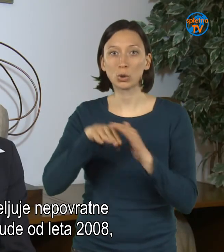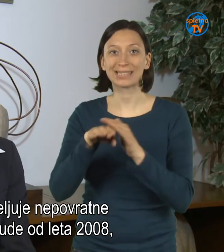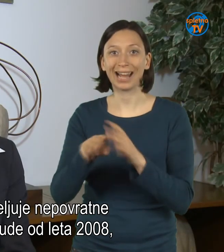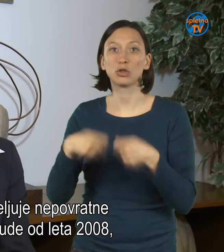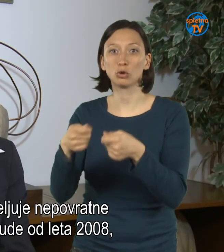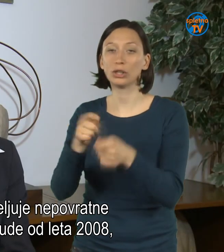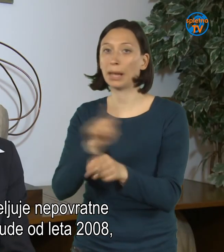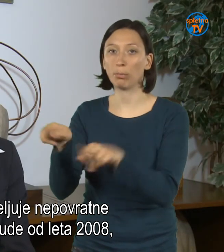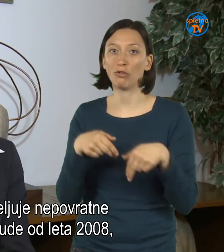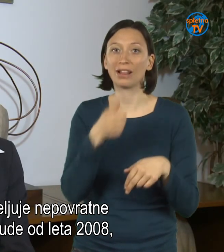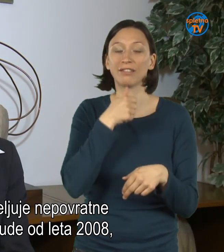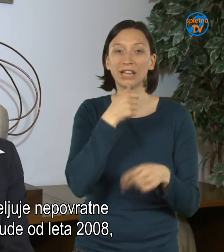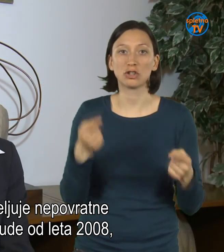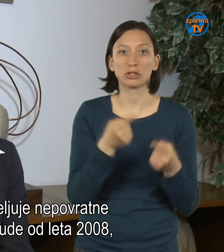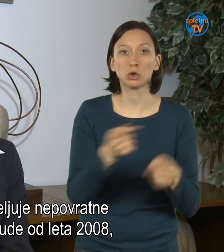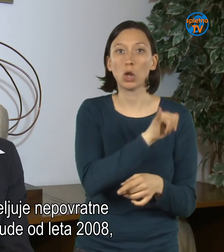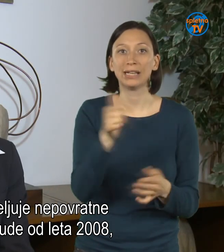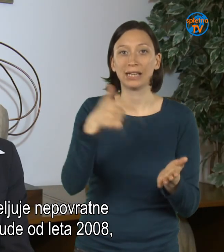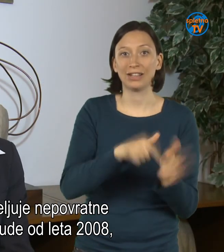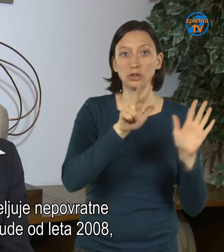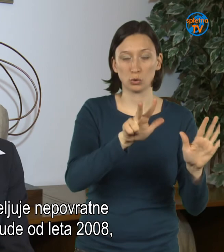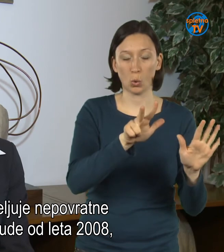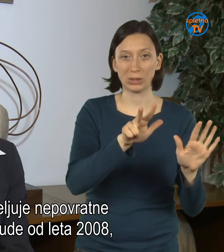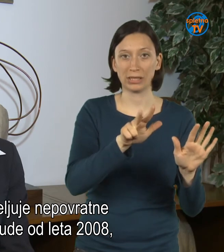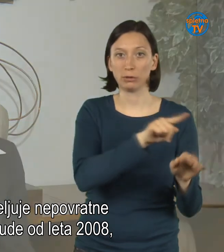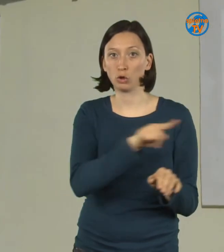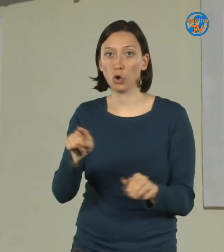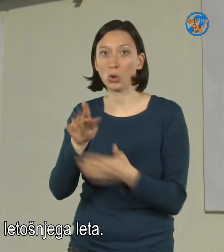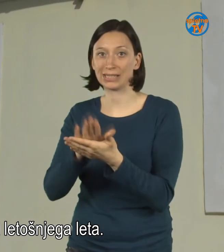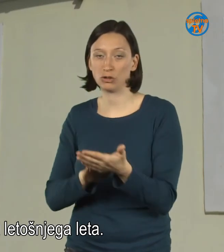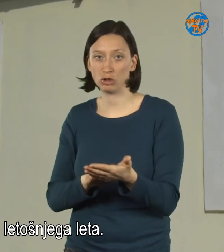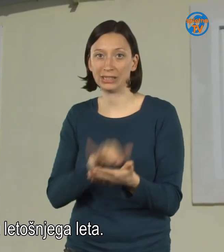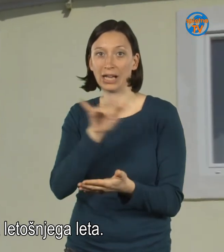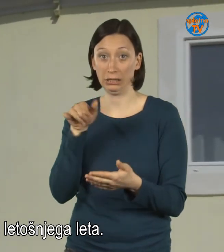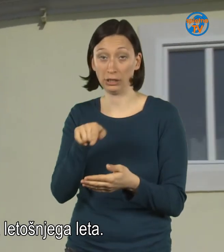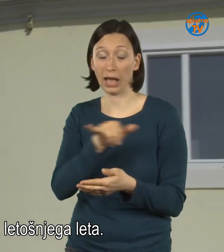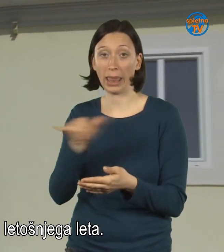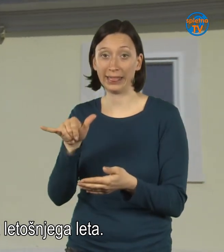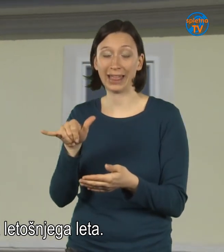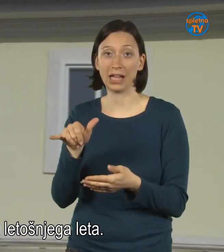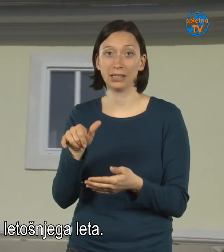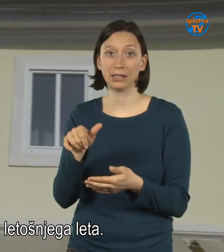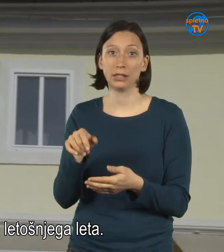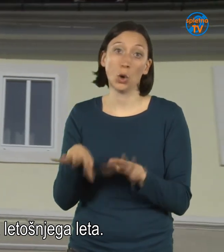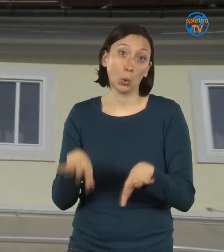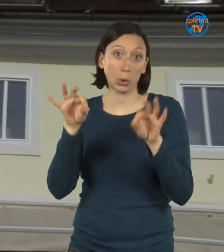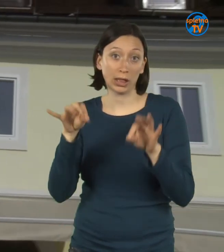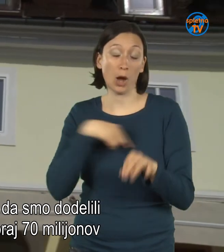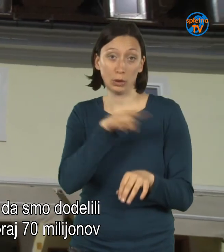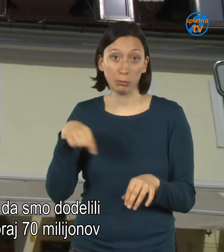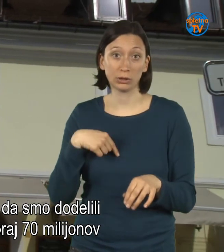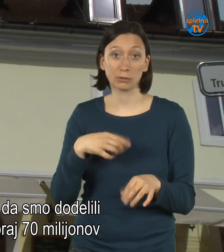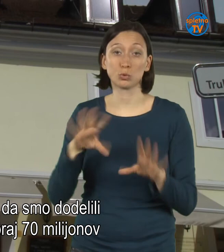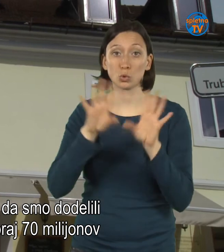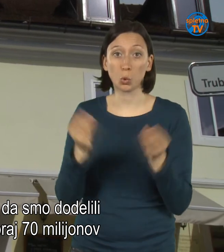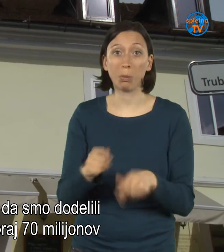Ekosklad dodeljuje nepovratne finančne spodbude od leta 2008 pa do začetka letošnjega leta.